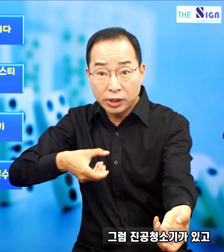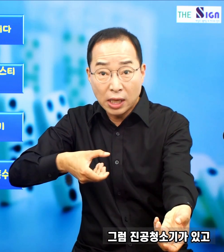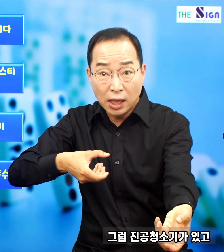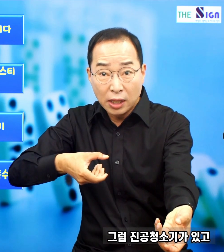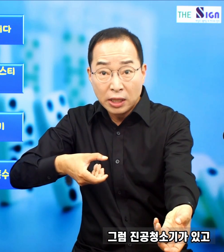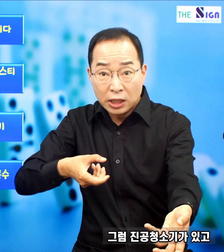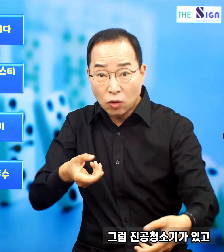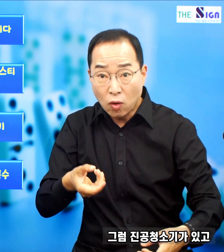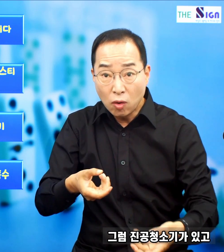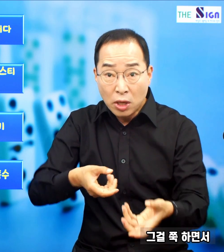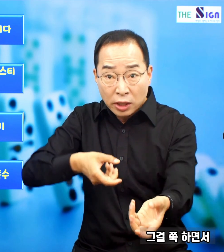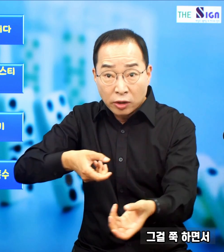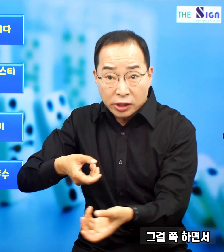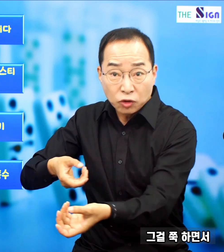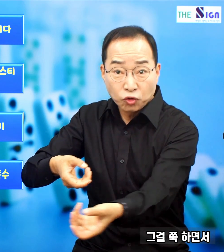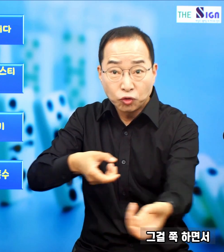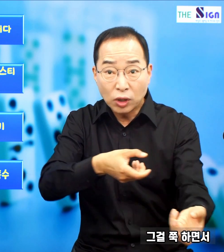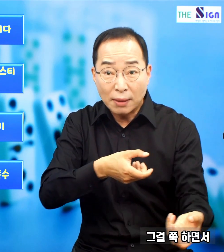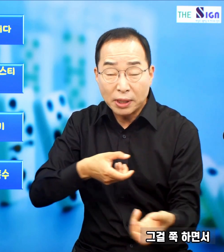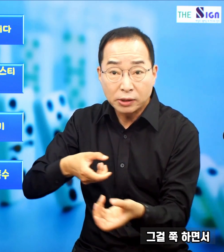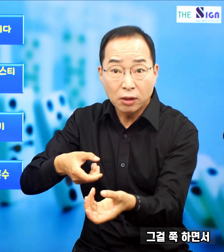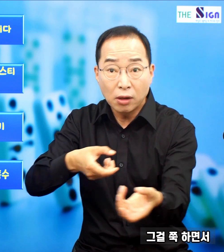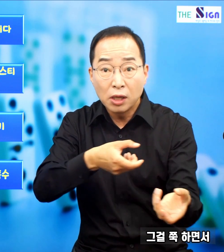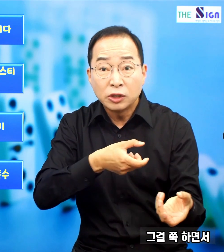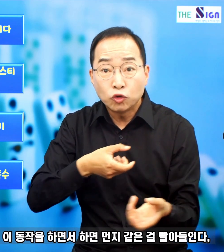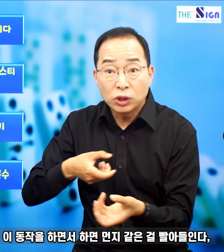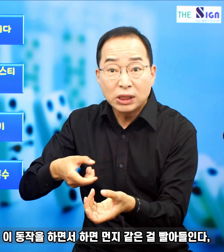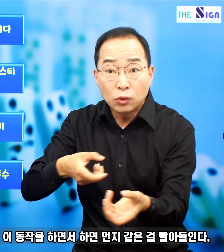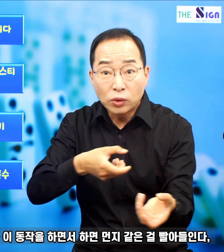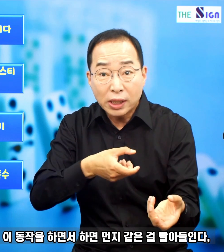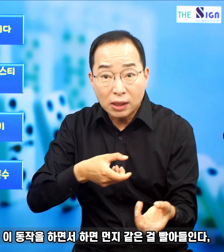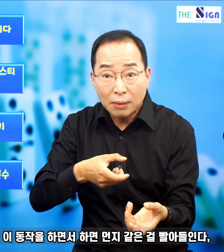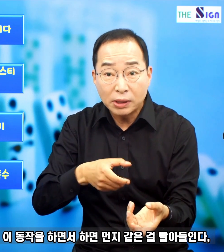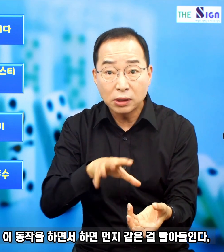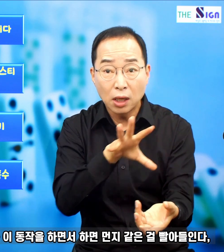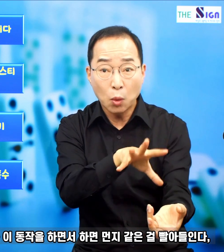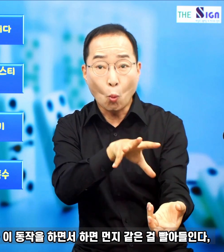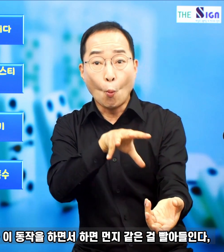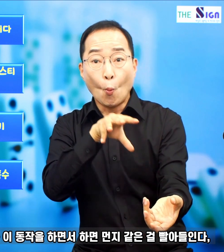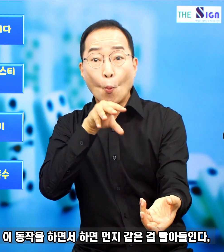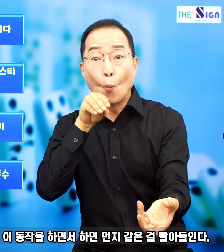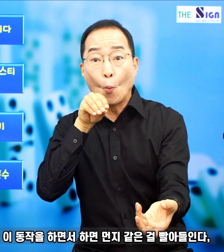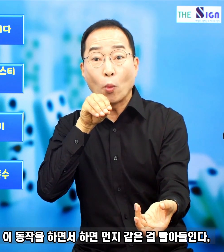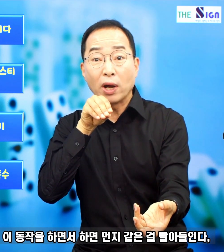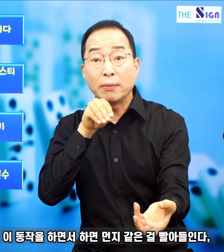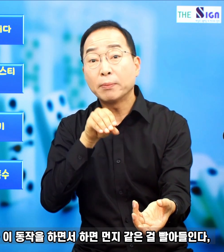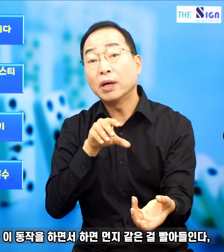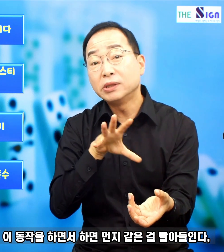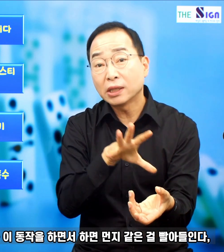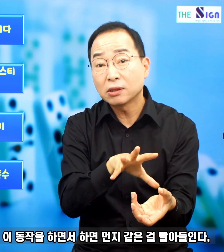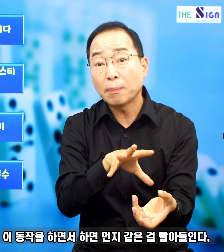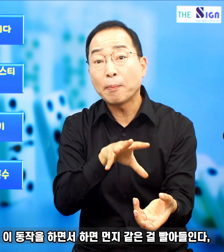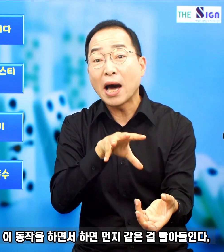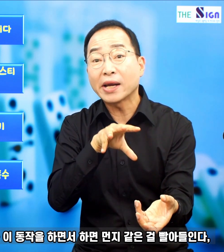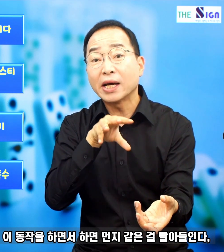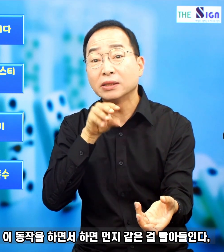청소기가 있고 그걸 이제 쭉 하면서 쭉 이 동작을 하면서 하면 먼지 같은 걸